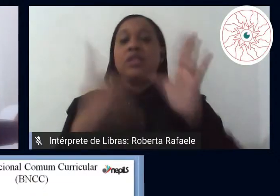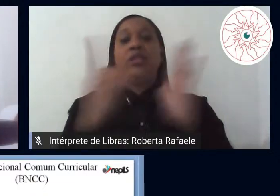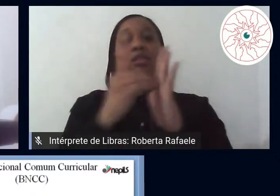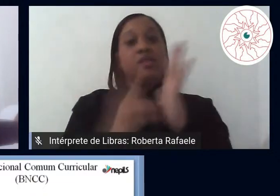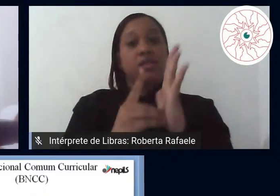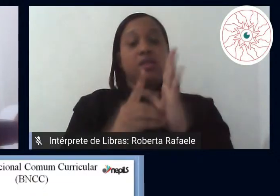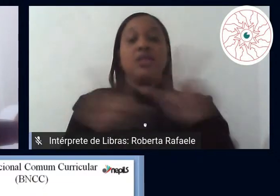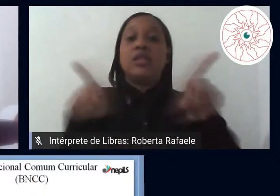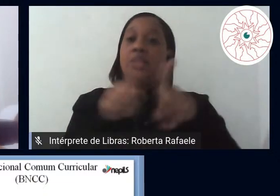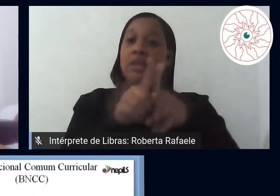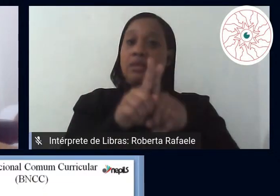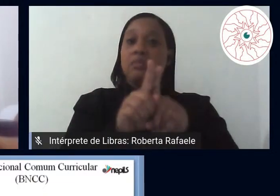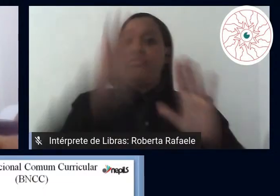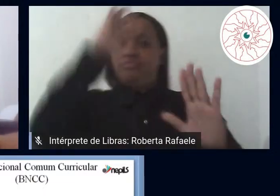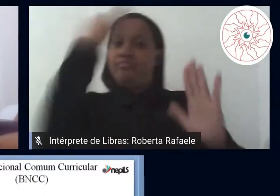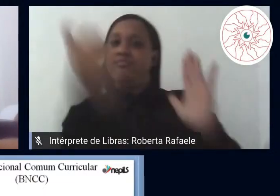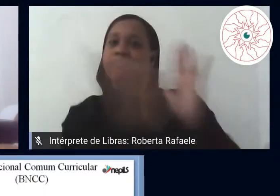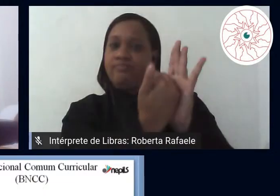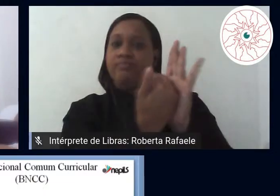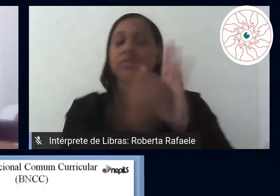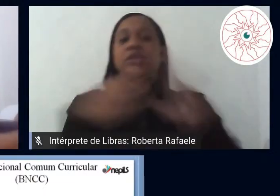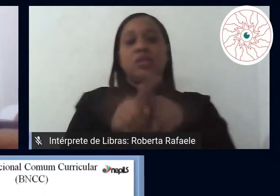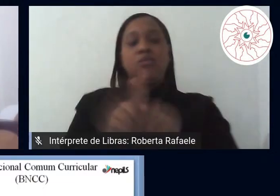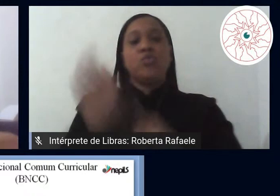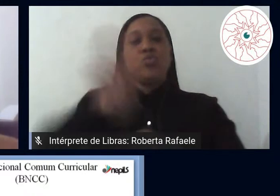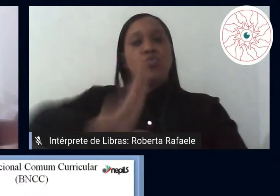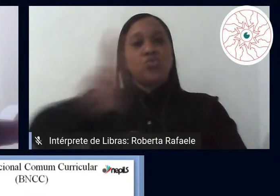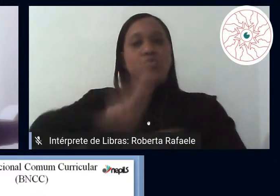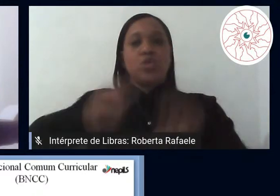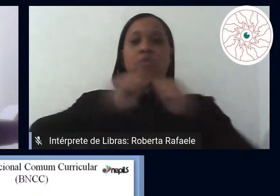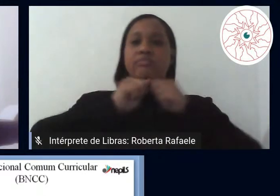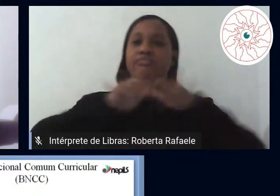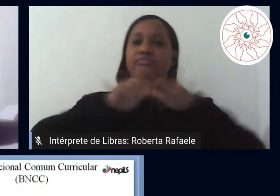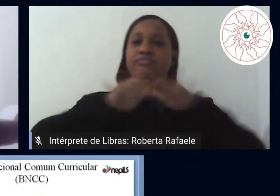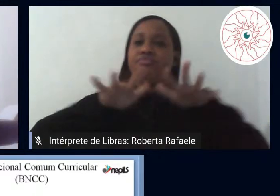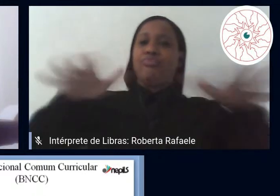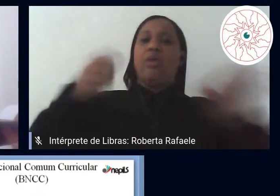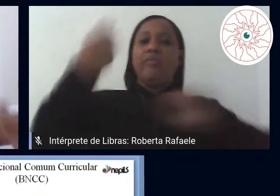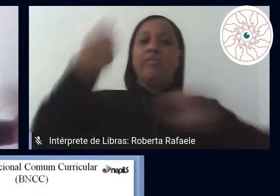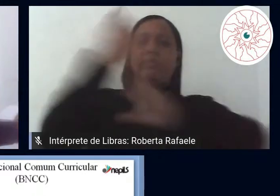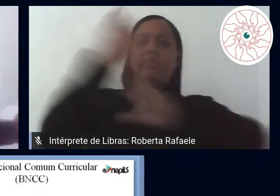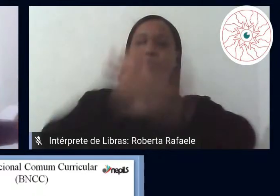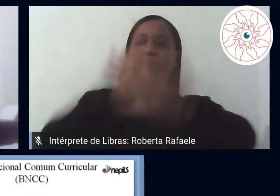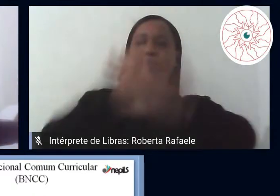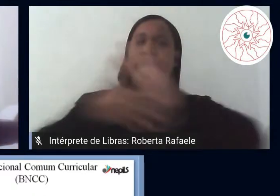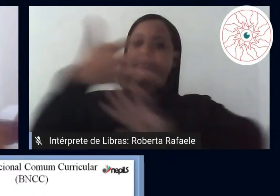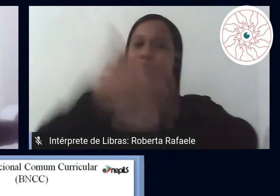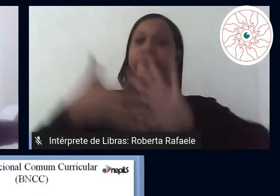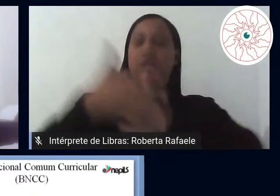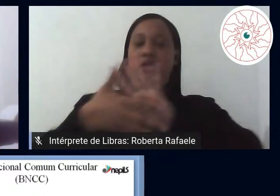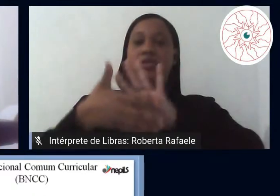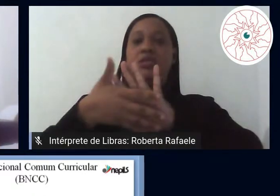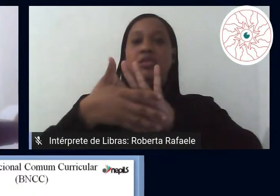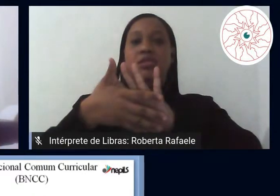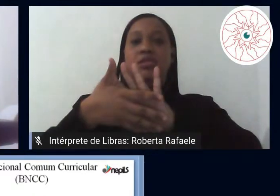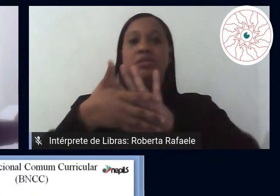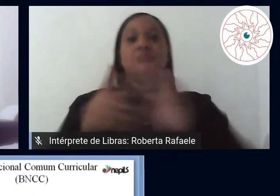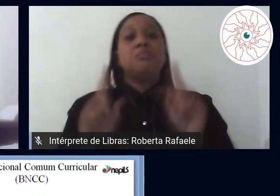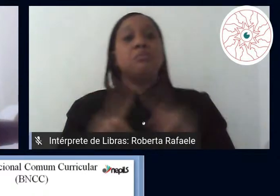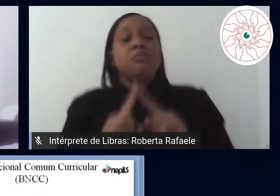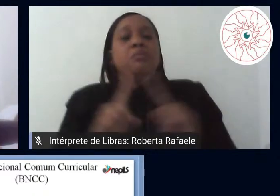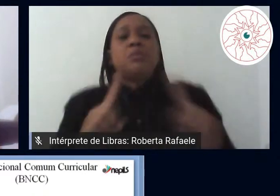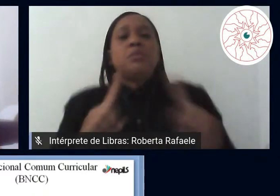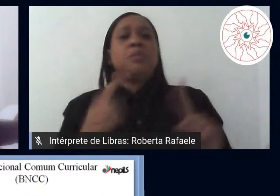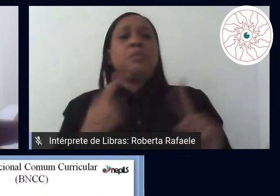que regulamenta eh a o uso, a difusão, tudo. Mas sim, o que que eu vou fazer com